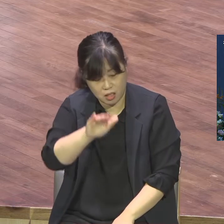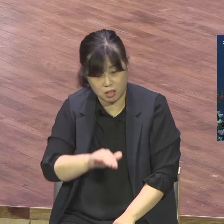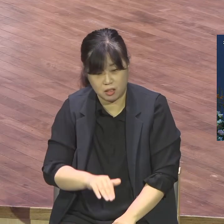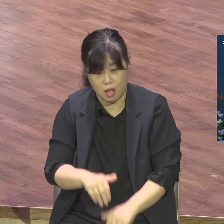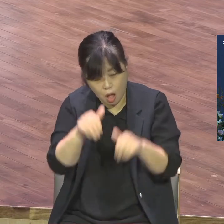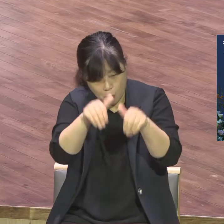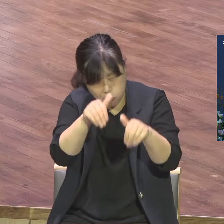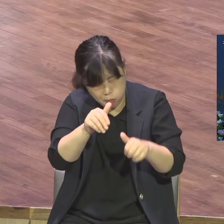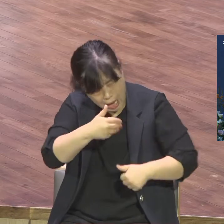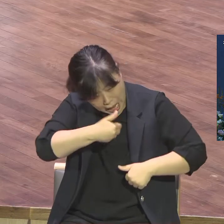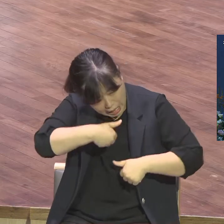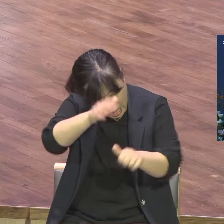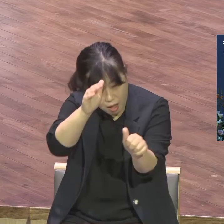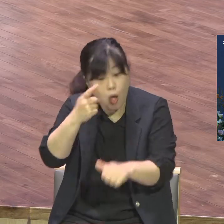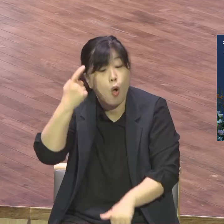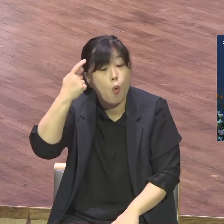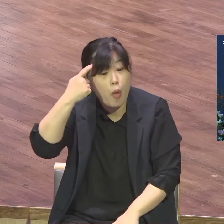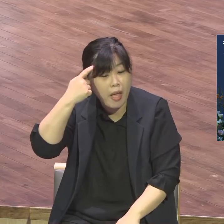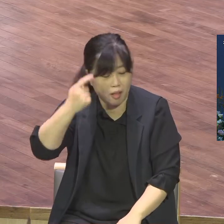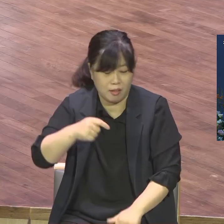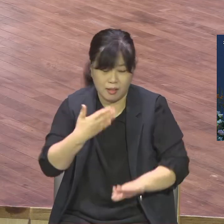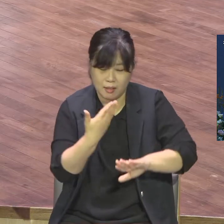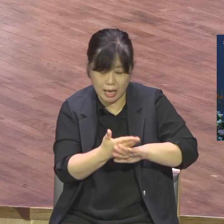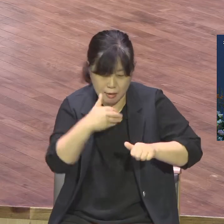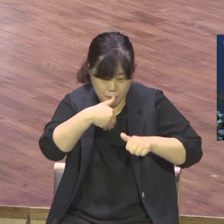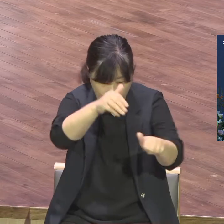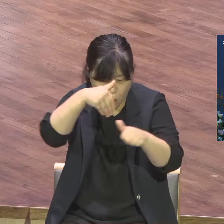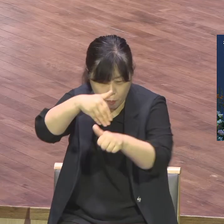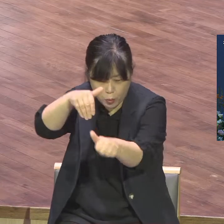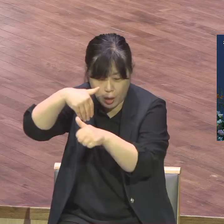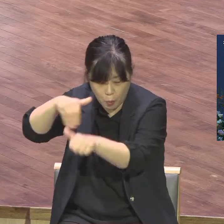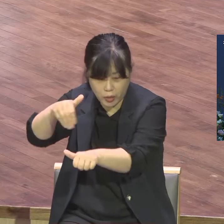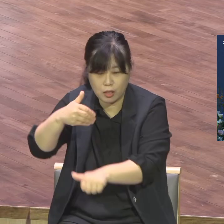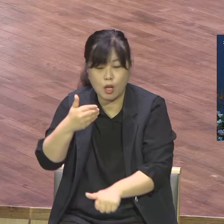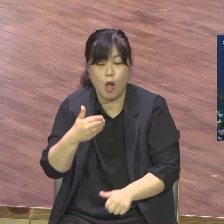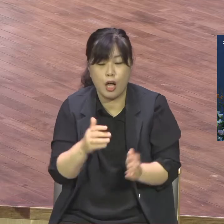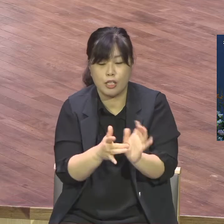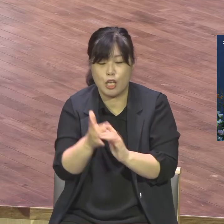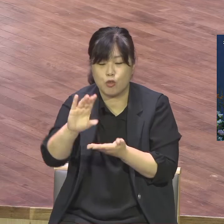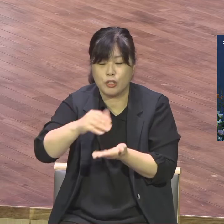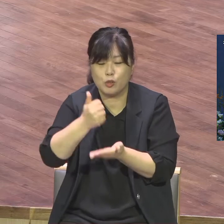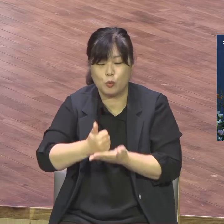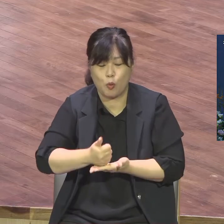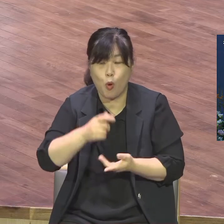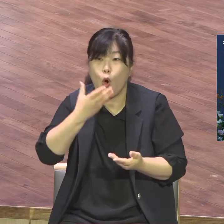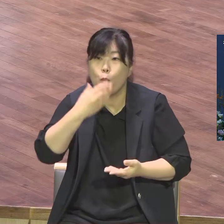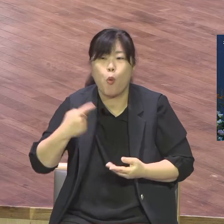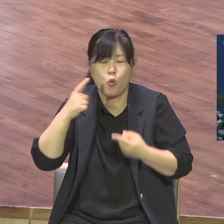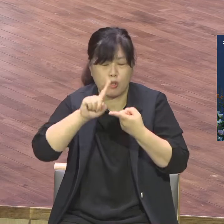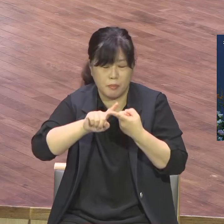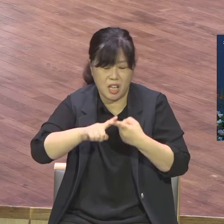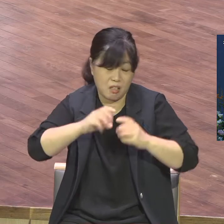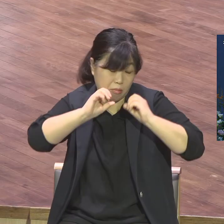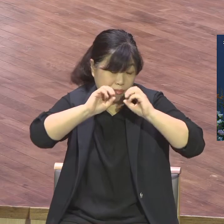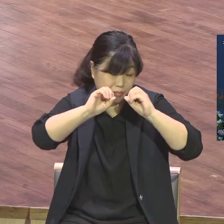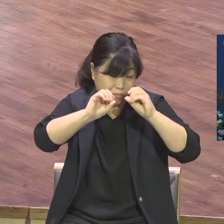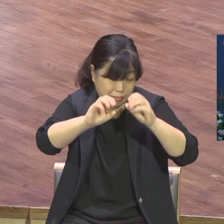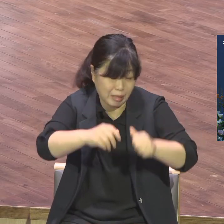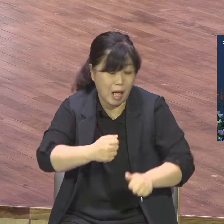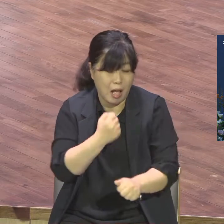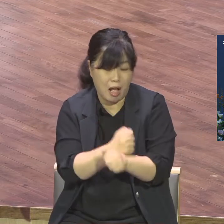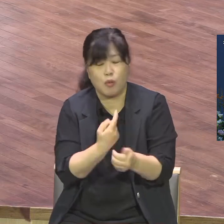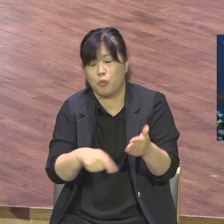그것도 못하니까 또 속국으로 포로로. 우리가 36년 동안 일본 놈들 밑에서 36년 동안